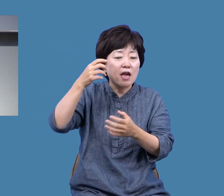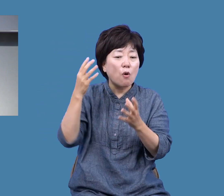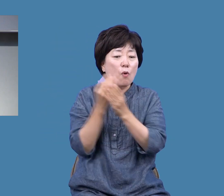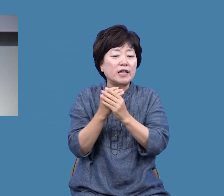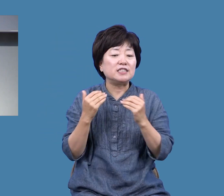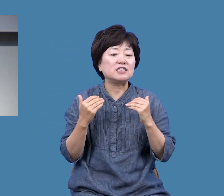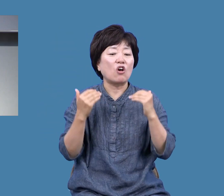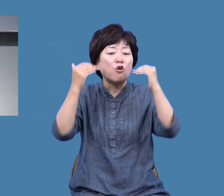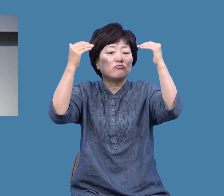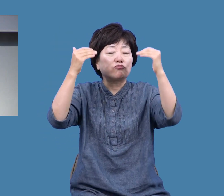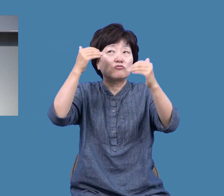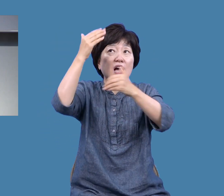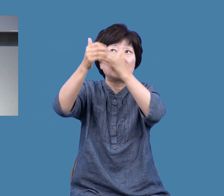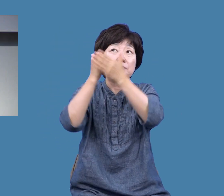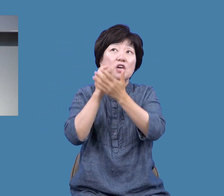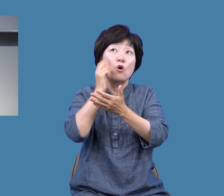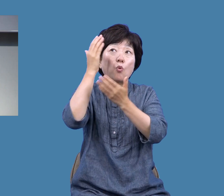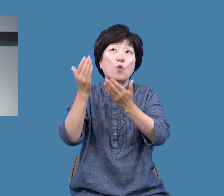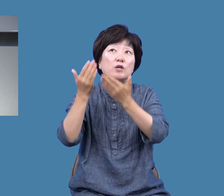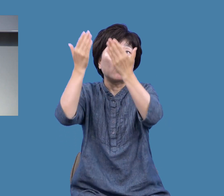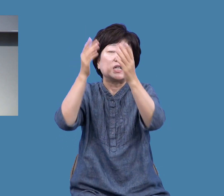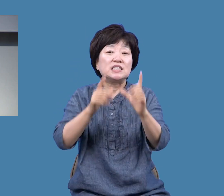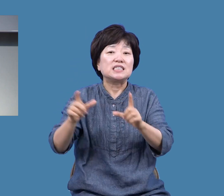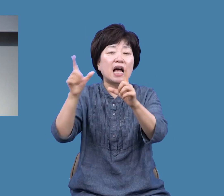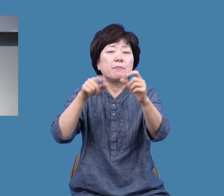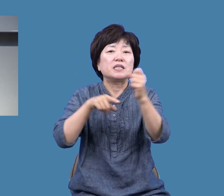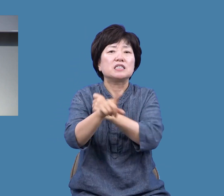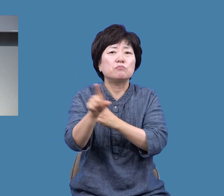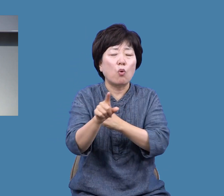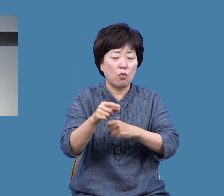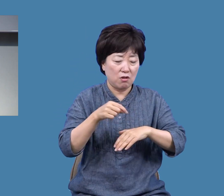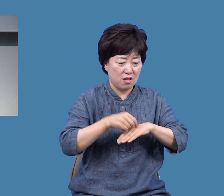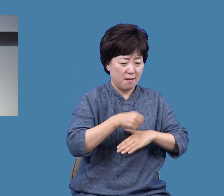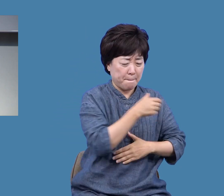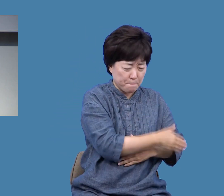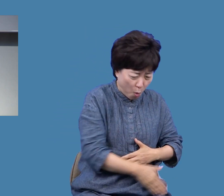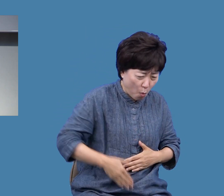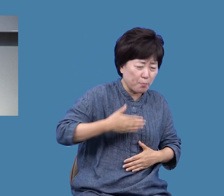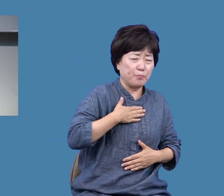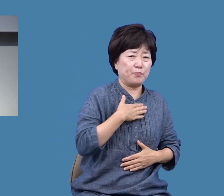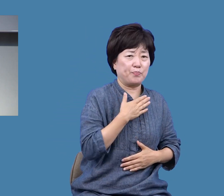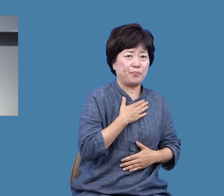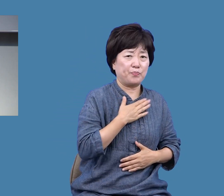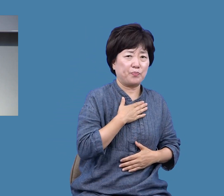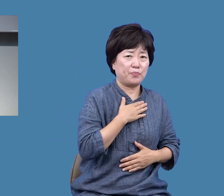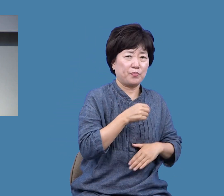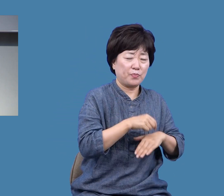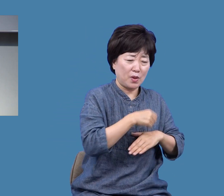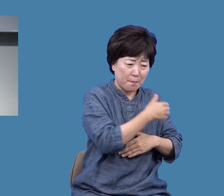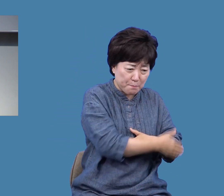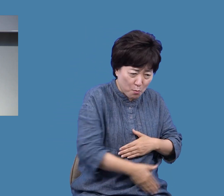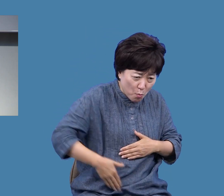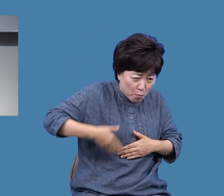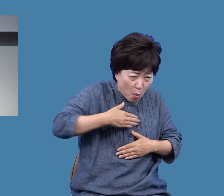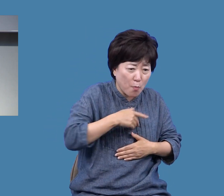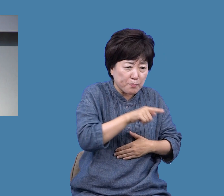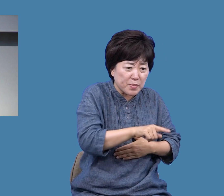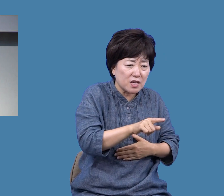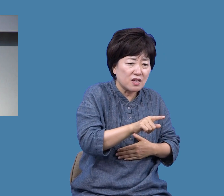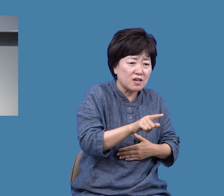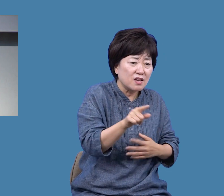영광을 돌린다고 하는 건 무슨 얘기예요? 우리 몸에 대한 얘기라는 거야. 우리의 몸에 대한 얘기라는 거야. 이